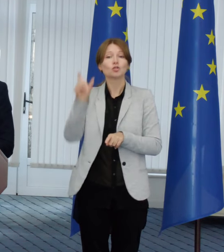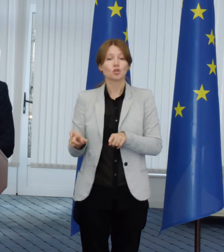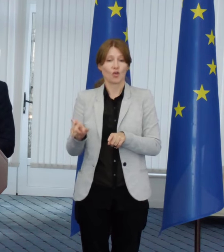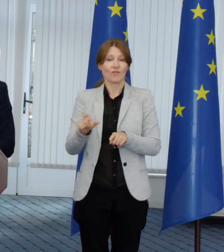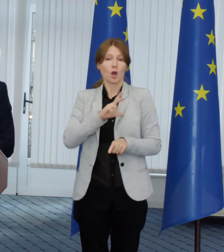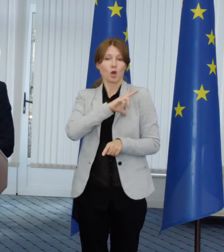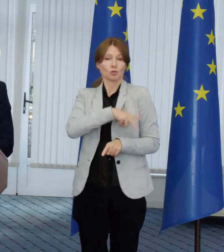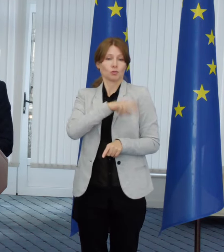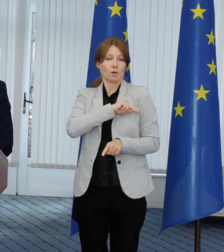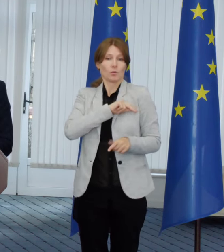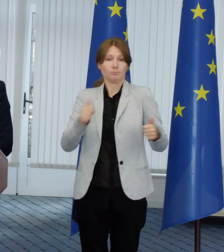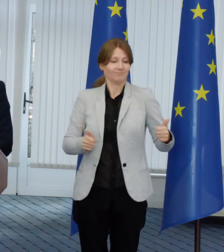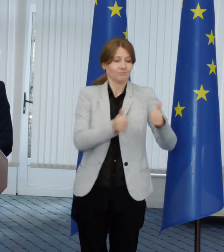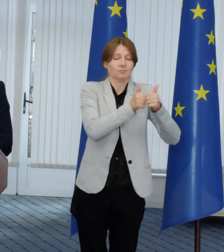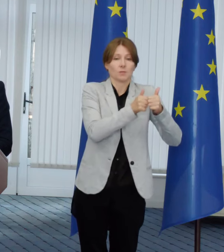Cu siguranță,